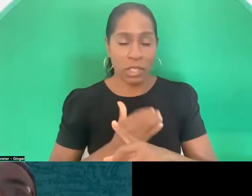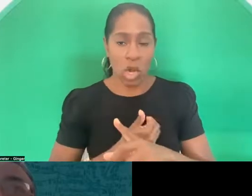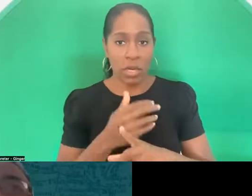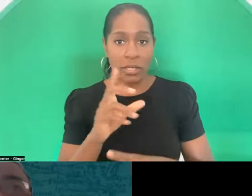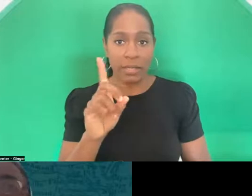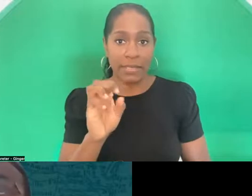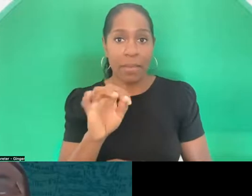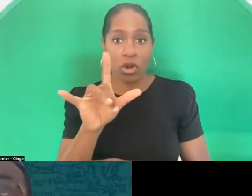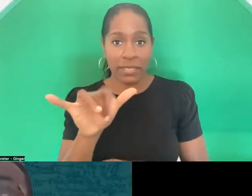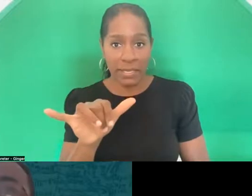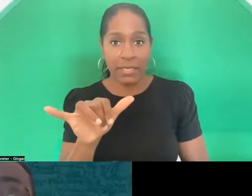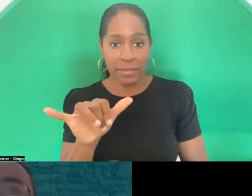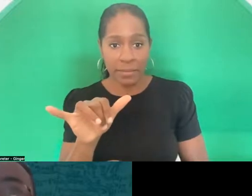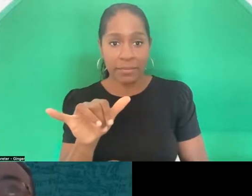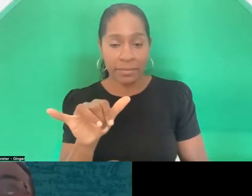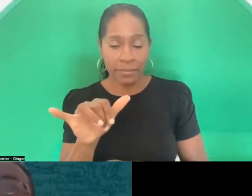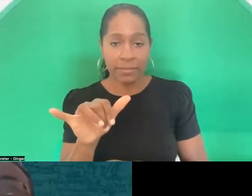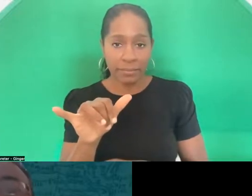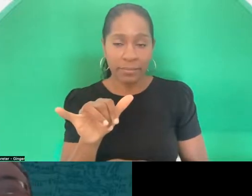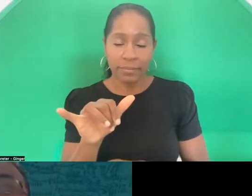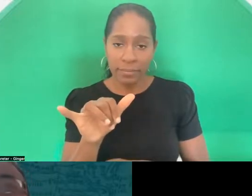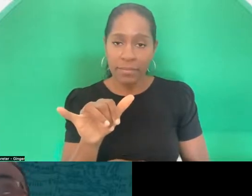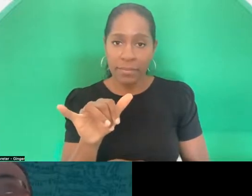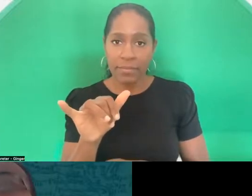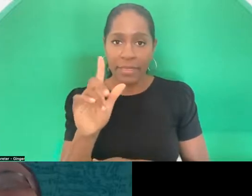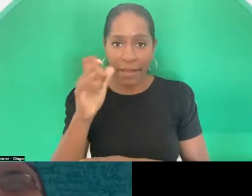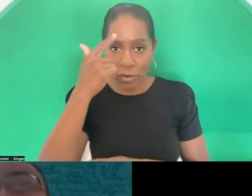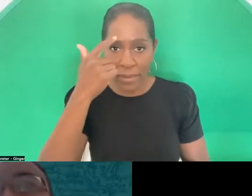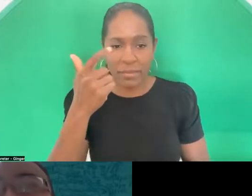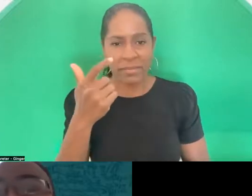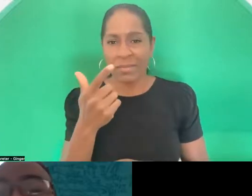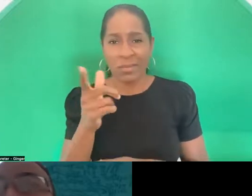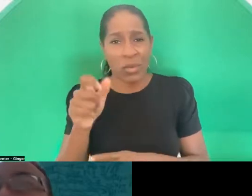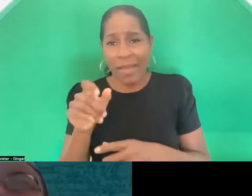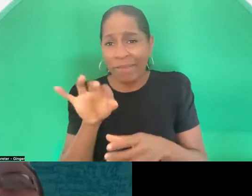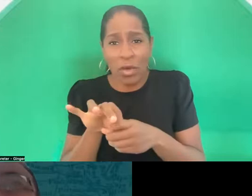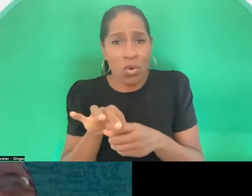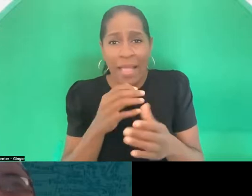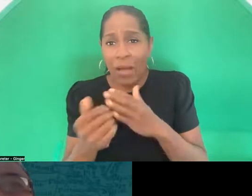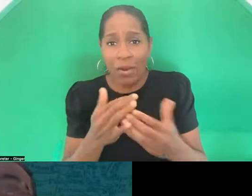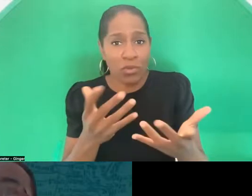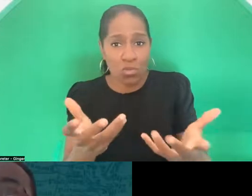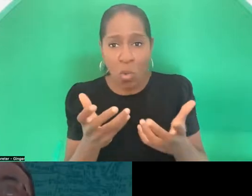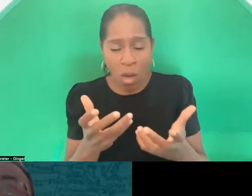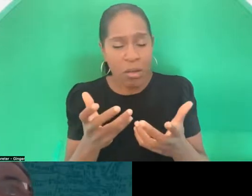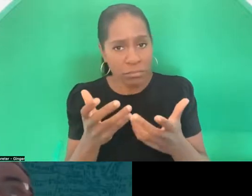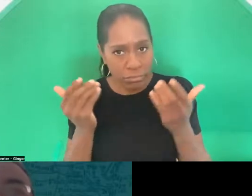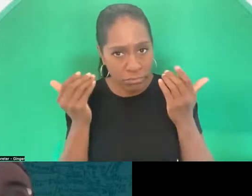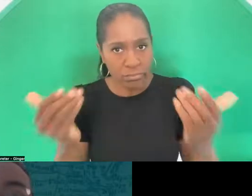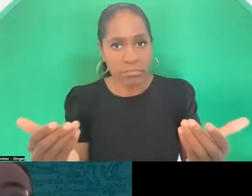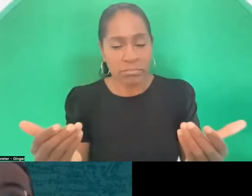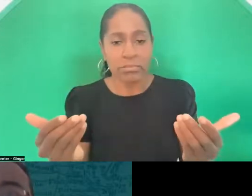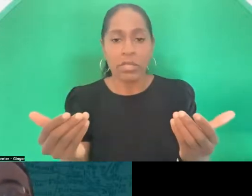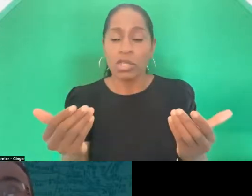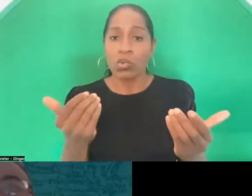hacer un tener un impacto en nuestra comunidad entre democracia podemos unirnos y votar de la forma que quieran puede votar lo que